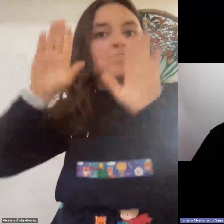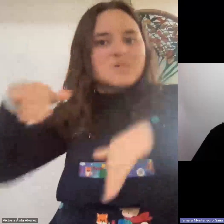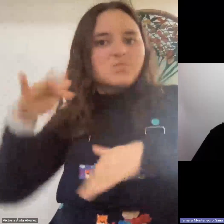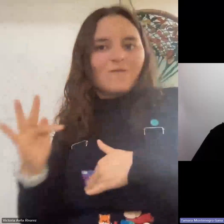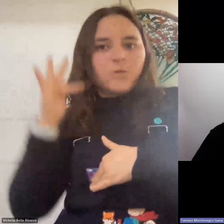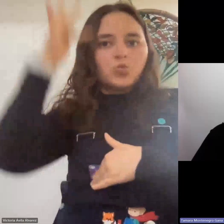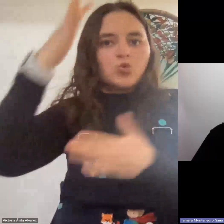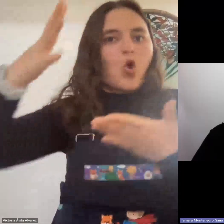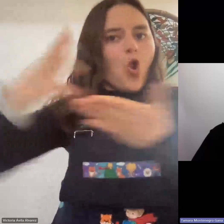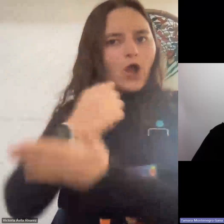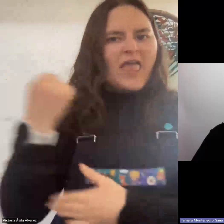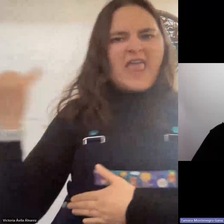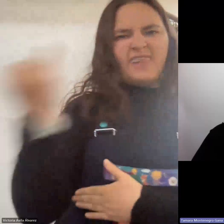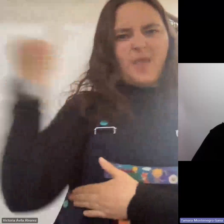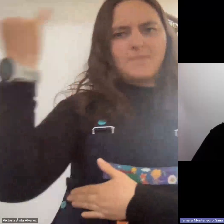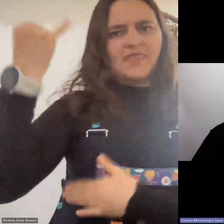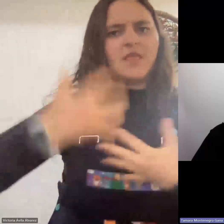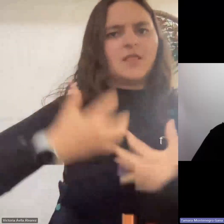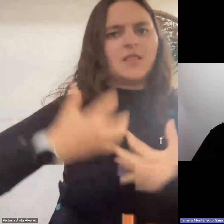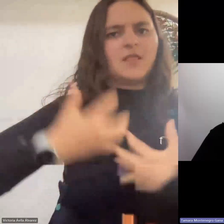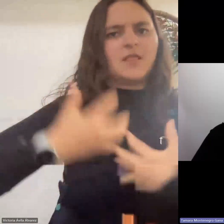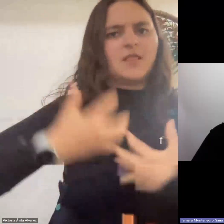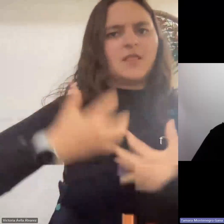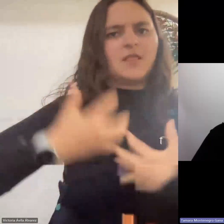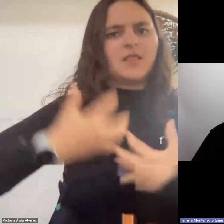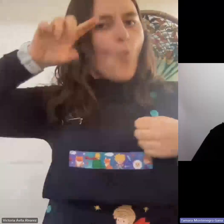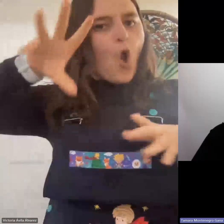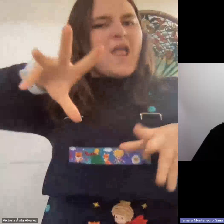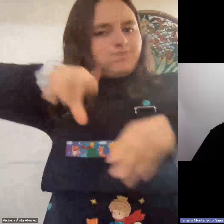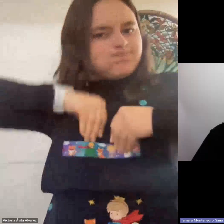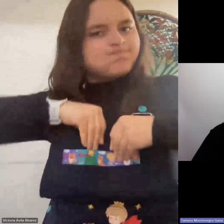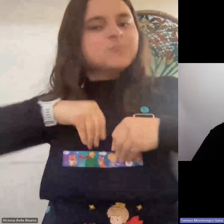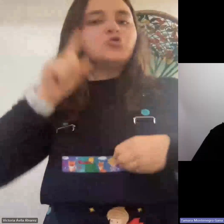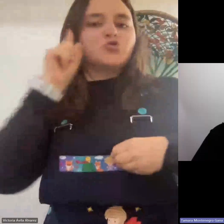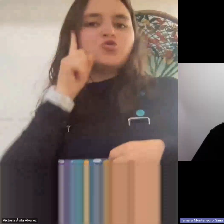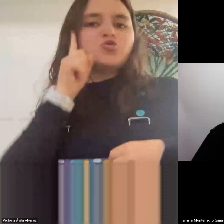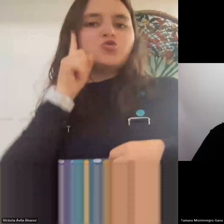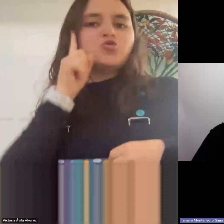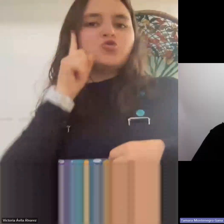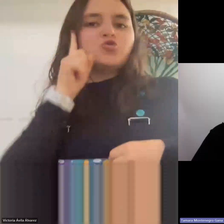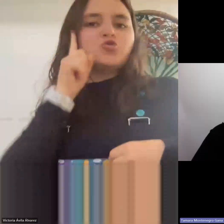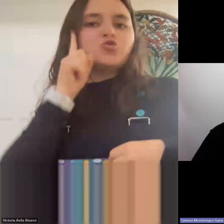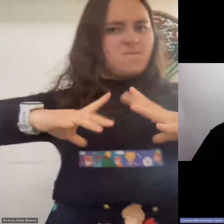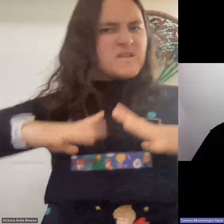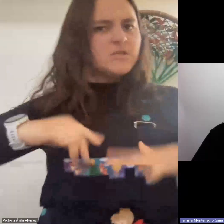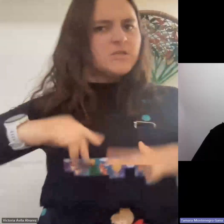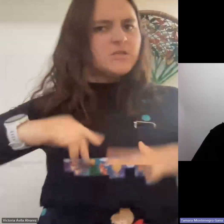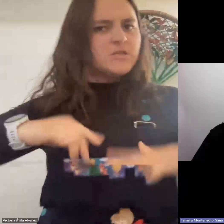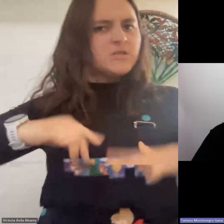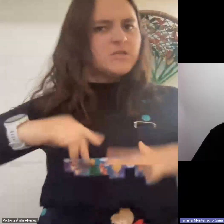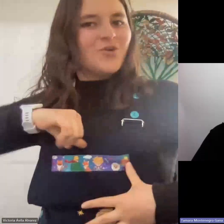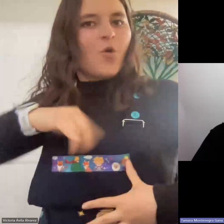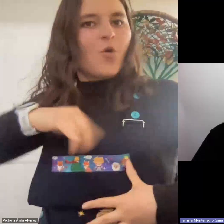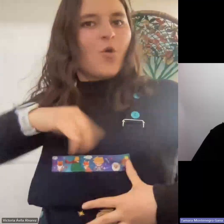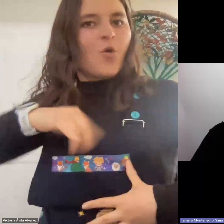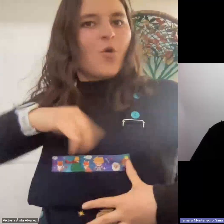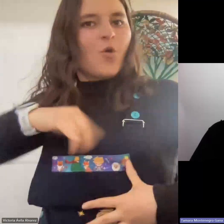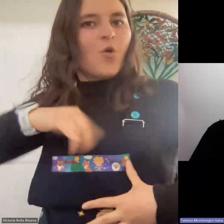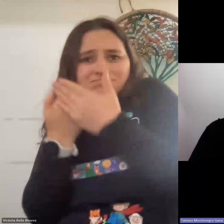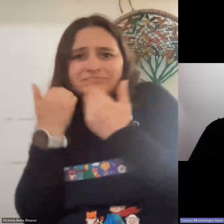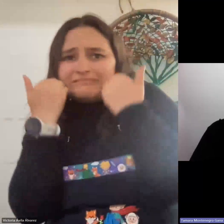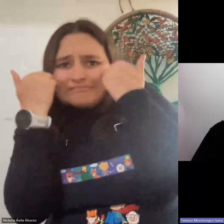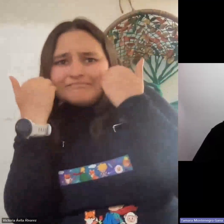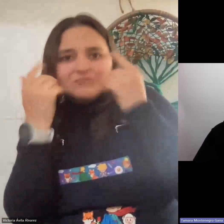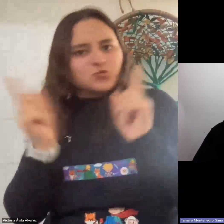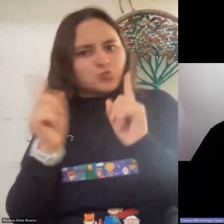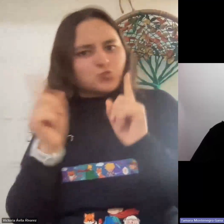y que eso sirva de modelo para que después él pueda hacer lo mismo a futuro y sea independiente y pueda adquirir